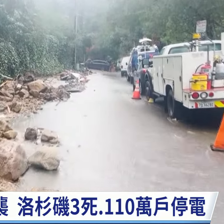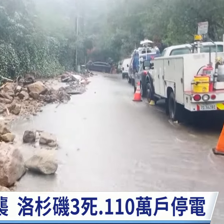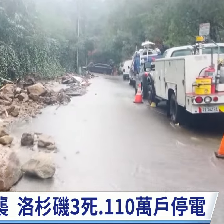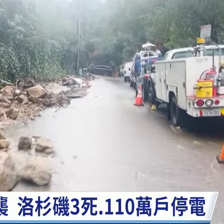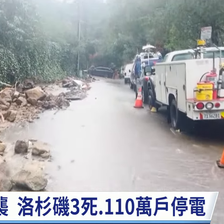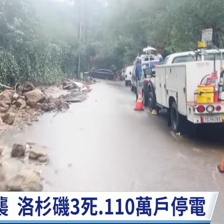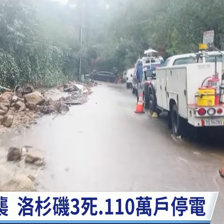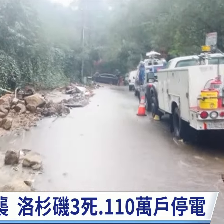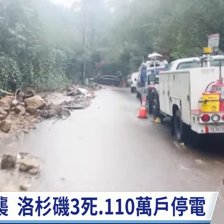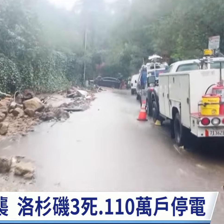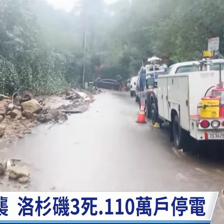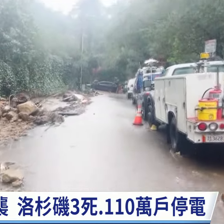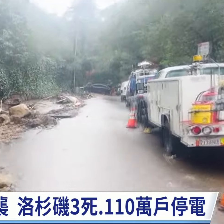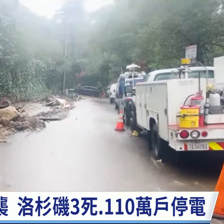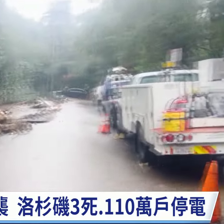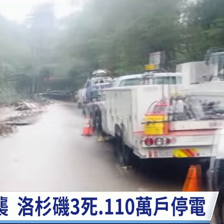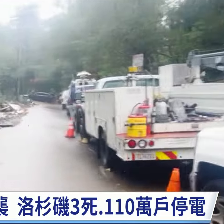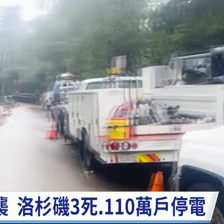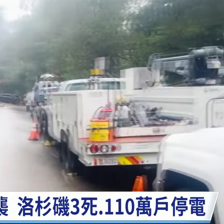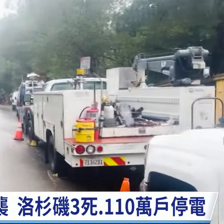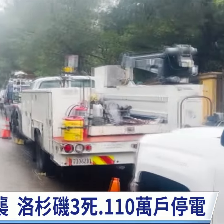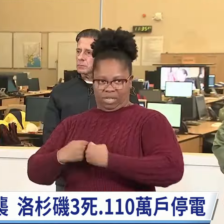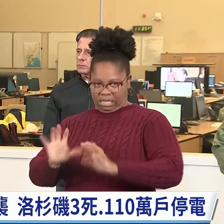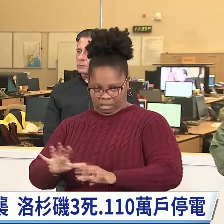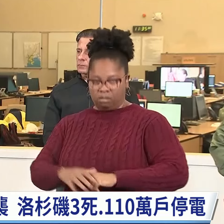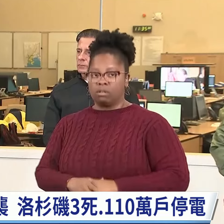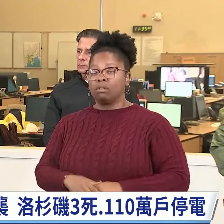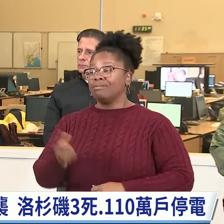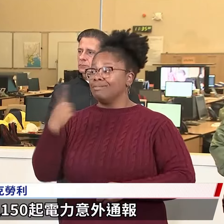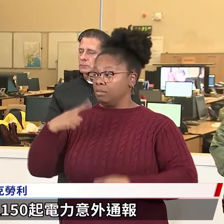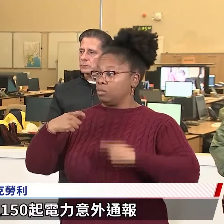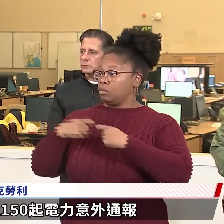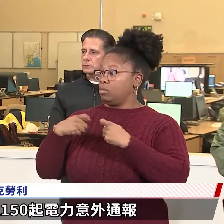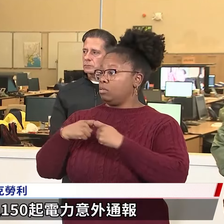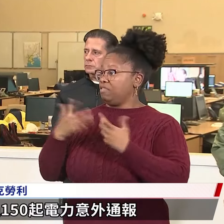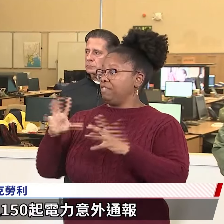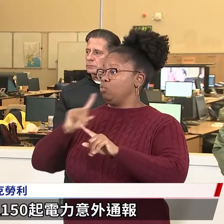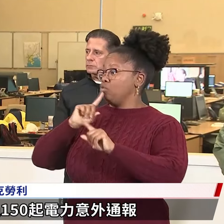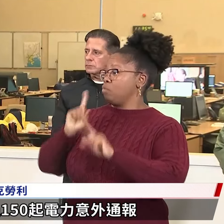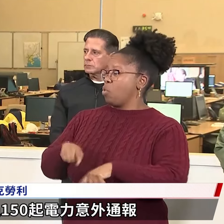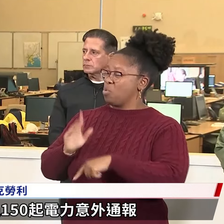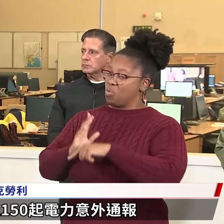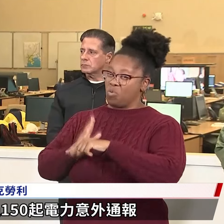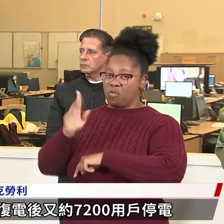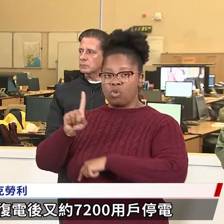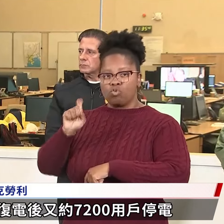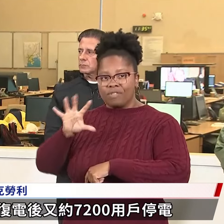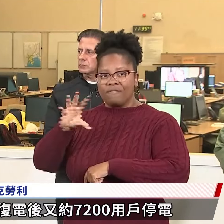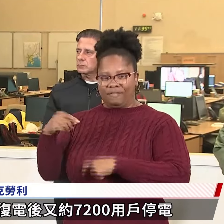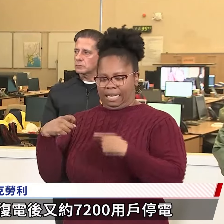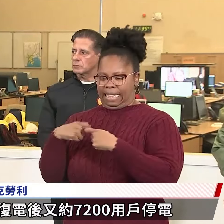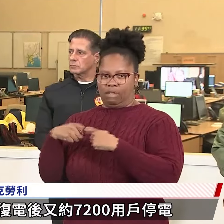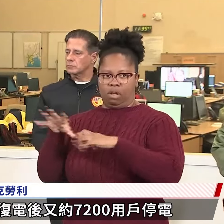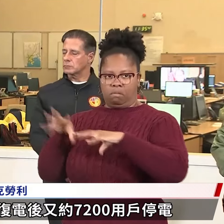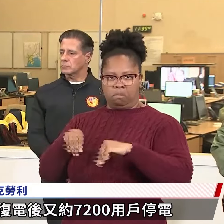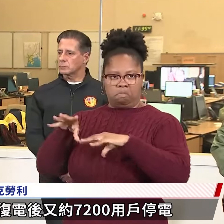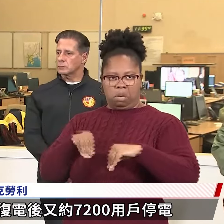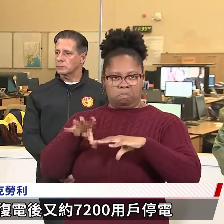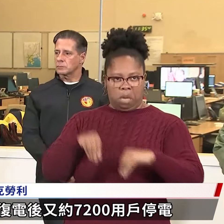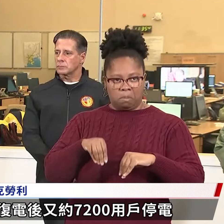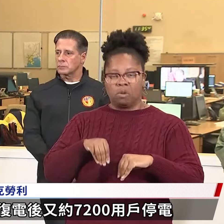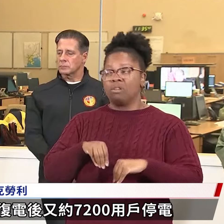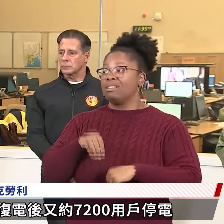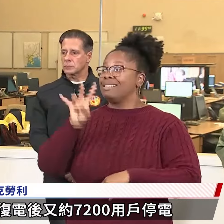局预测，洛杉矶部分地区在将会落半年份的雨量。 Over 150 power incidents and approximately 7,200